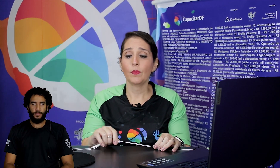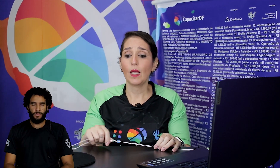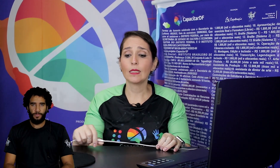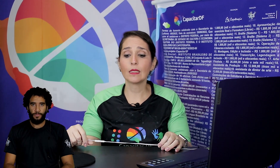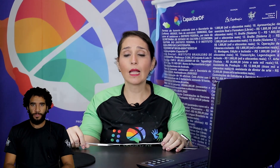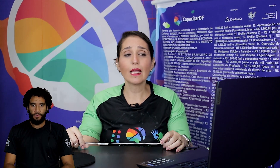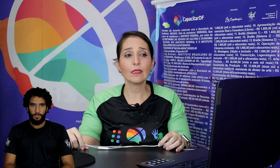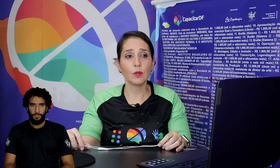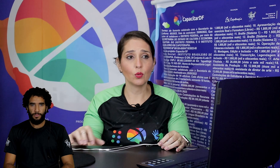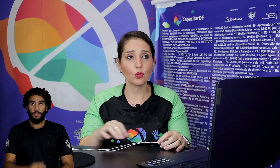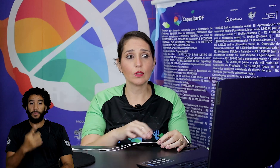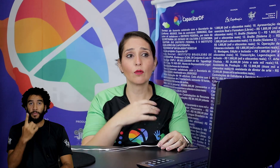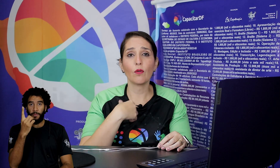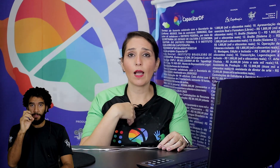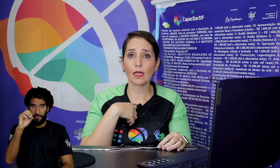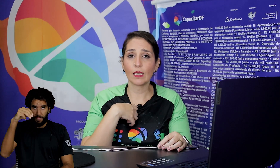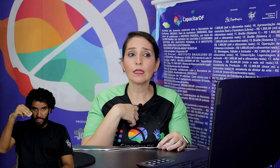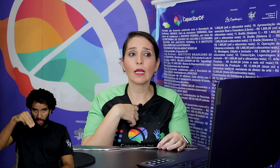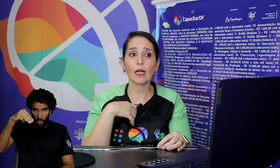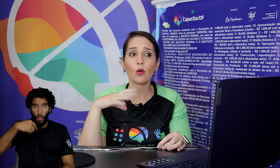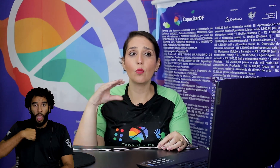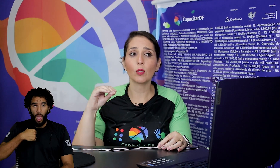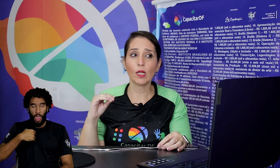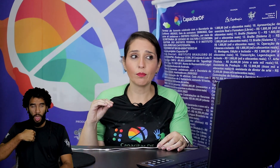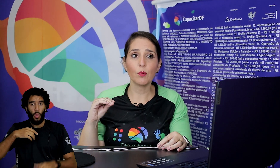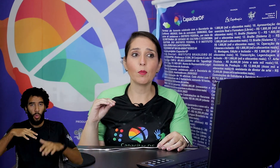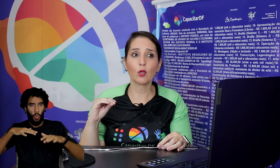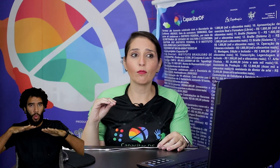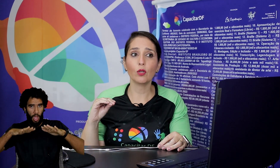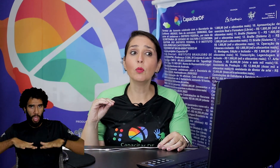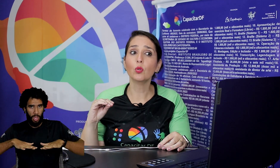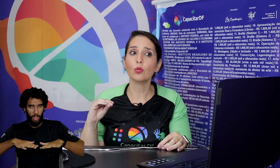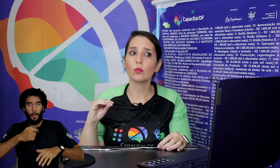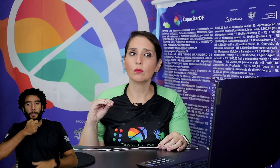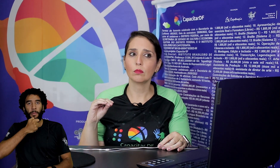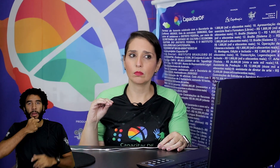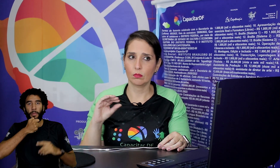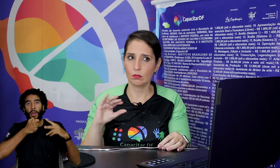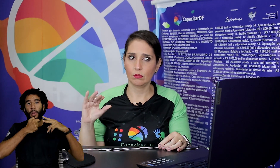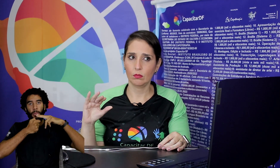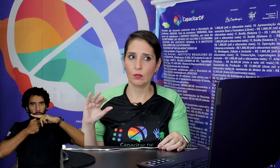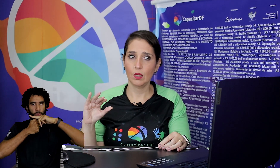seguinte, esses 10 minutos eu vou ficar aqui na tela com o meu microfone mudo.